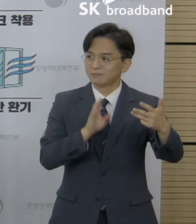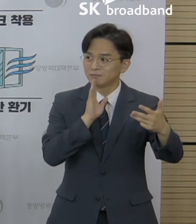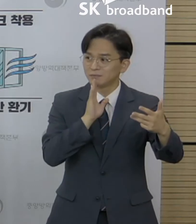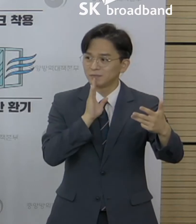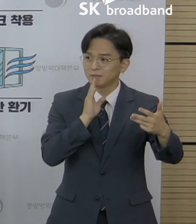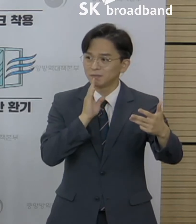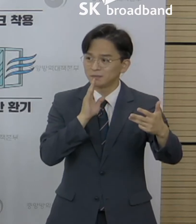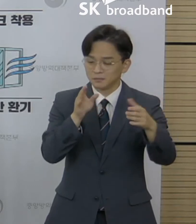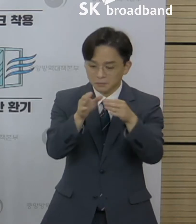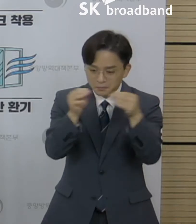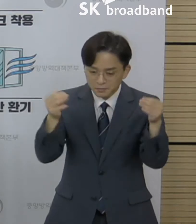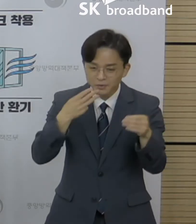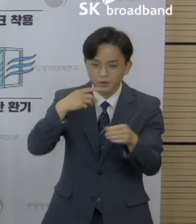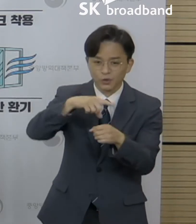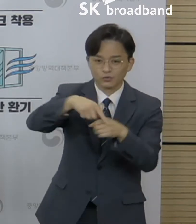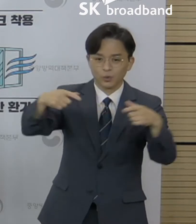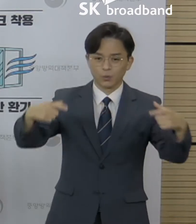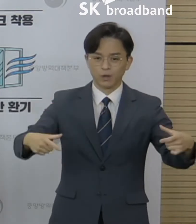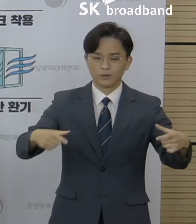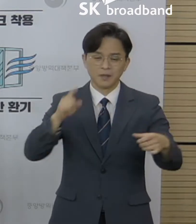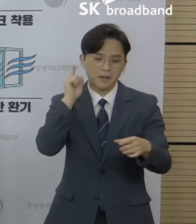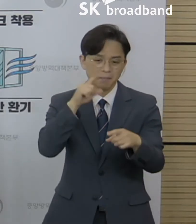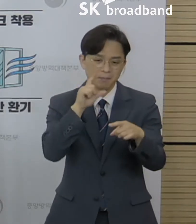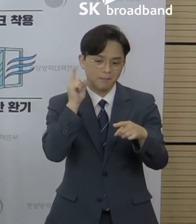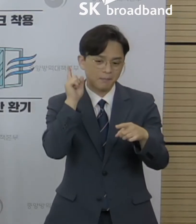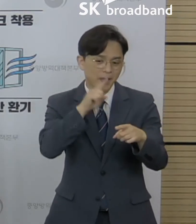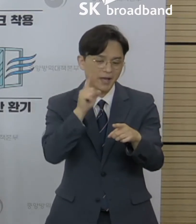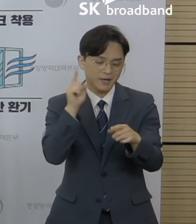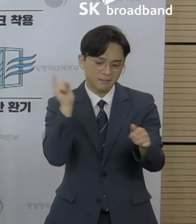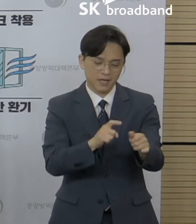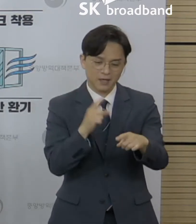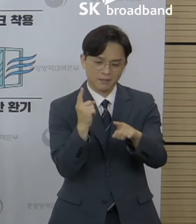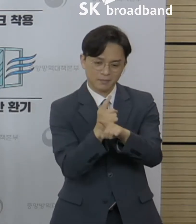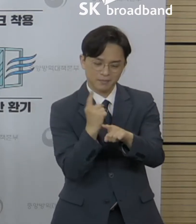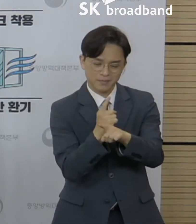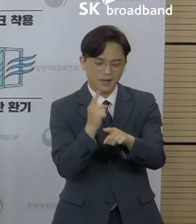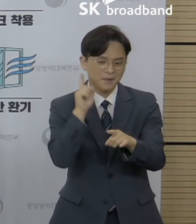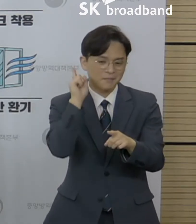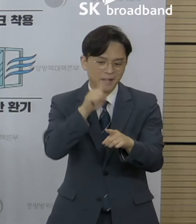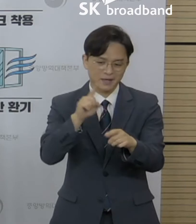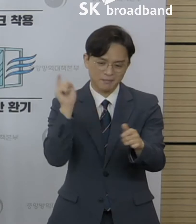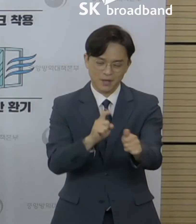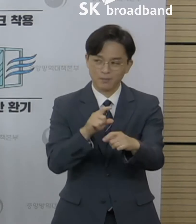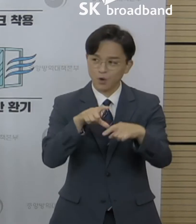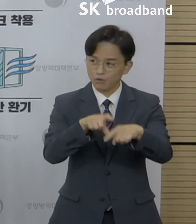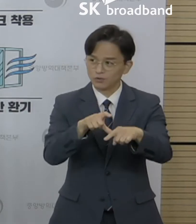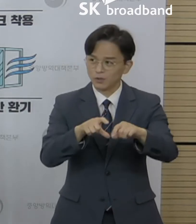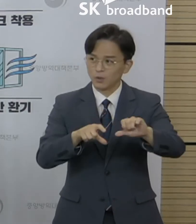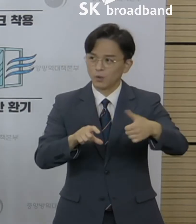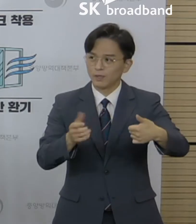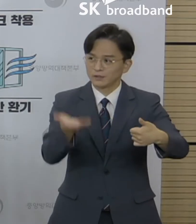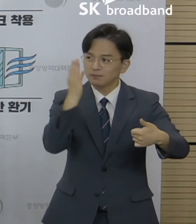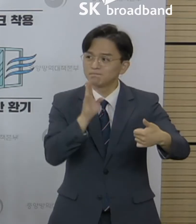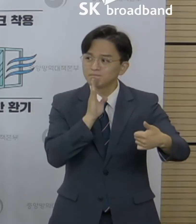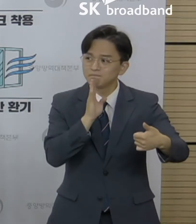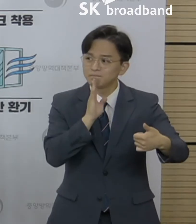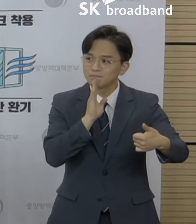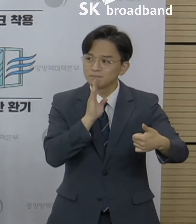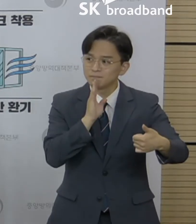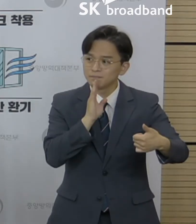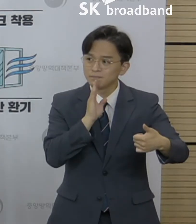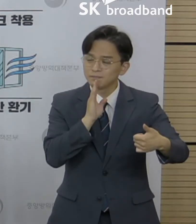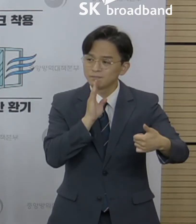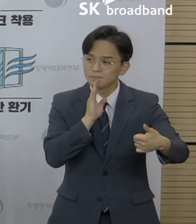수도권에서는 주간 일평균 확진자가 500명 이상, 즉 상단계 기준을 충족했습니다. 방역당국에서는 지금의